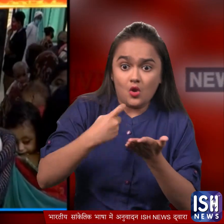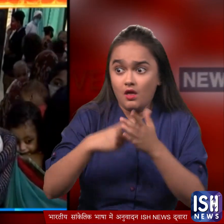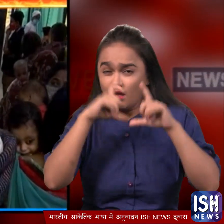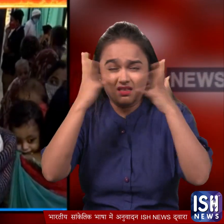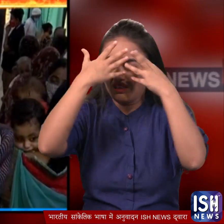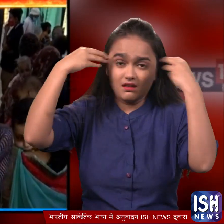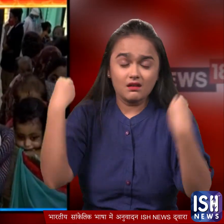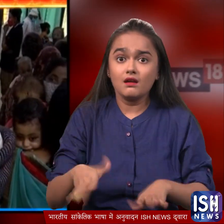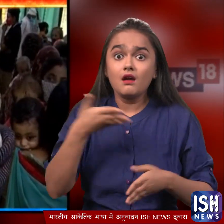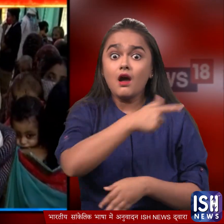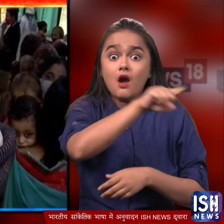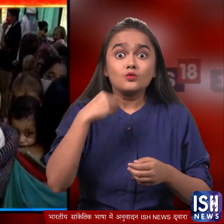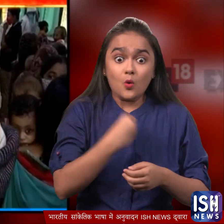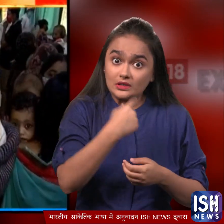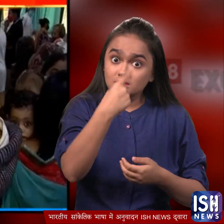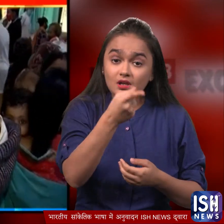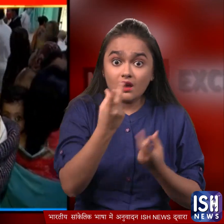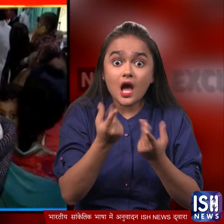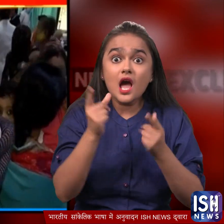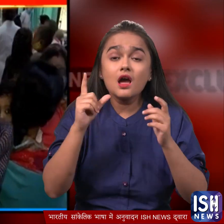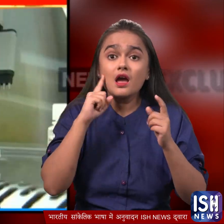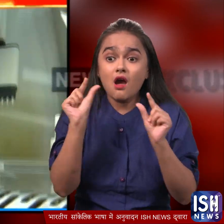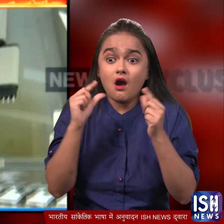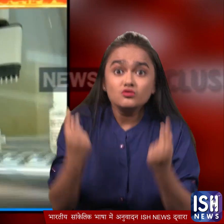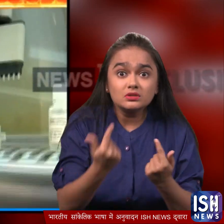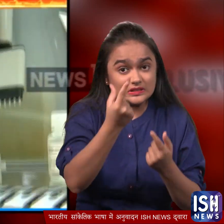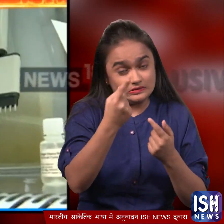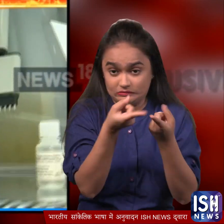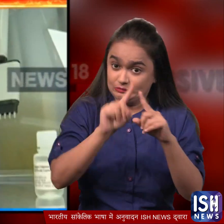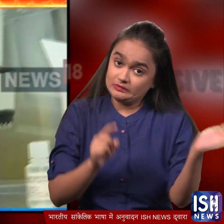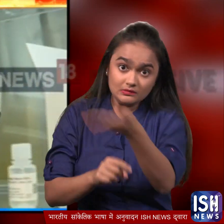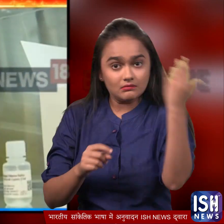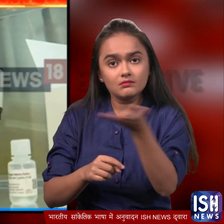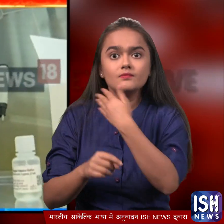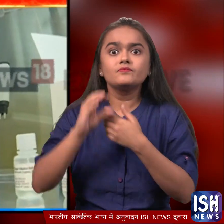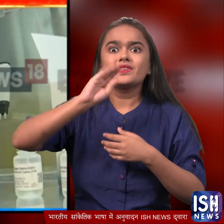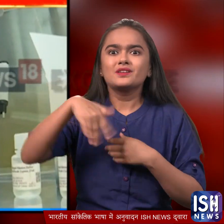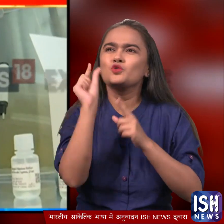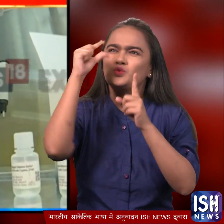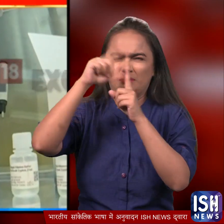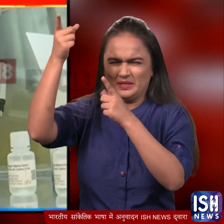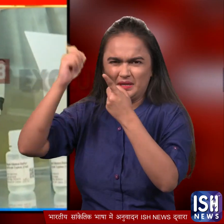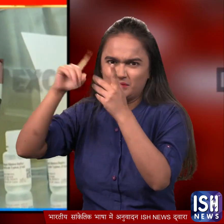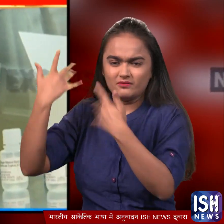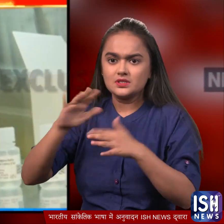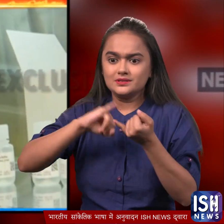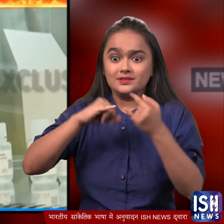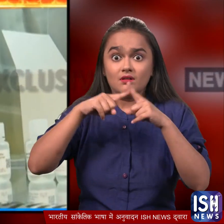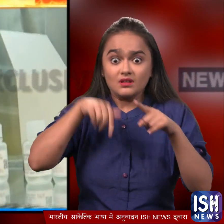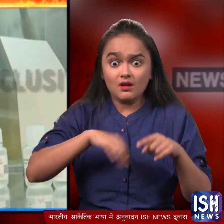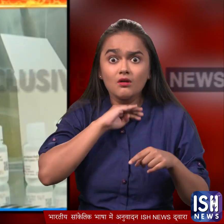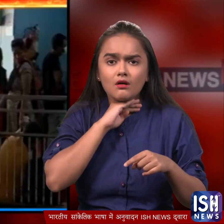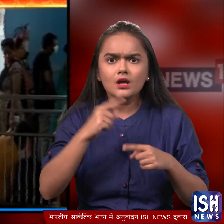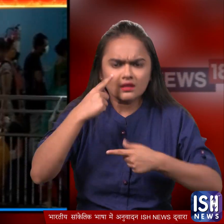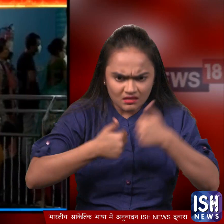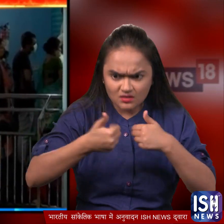ने खुद कह दिया कि भाई इसे इमरजेंसी में ले जाओ जितनी जल्दी हो सकता है। यूपी में केस सामने आने के बाद चाचा नेहरू अस्पताल में भी अब स्क्रब टाइफस के